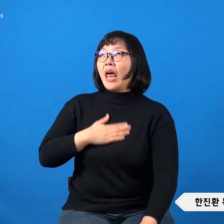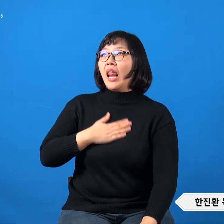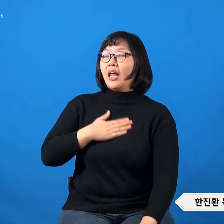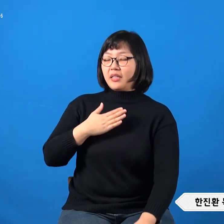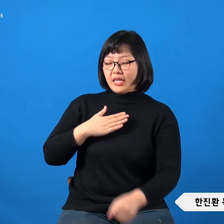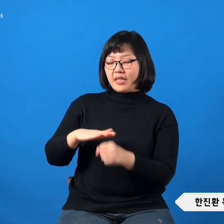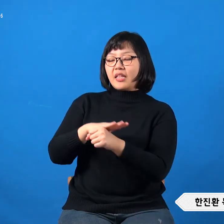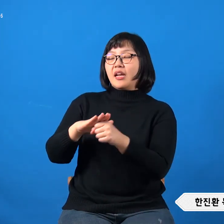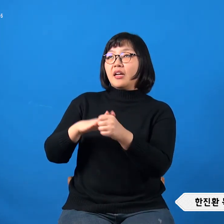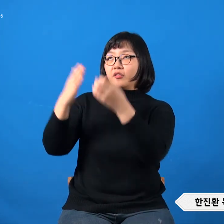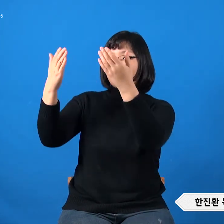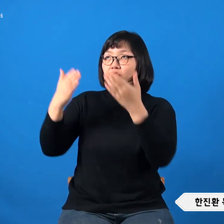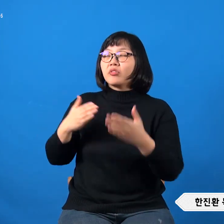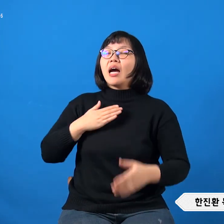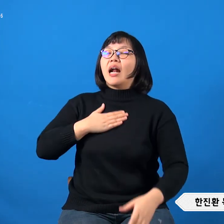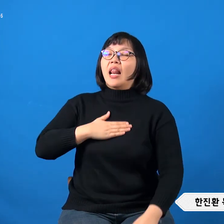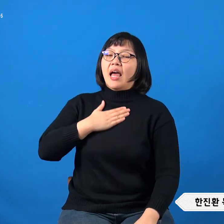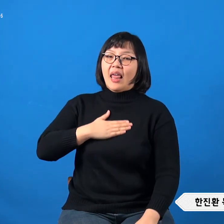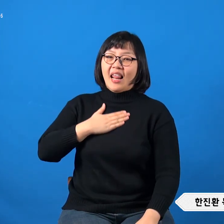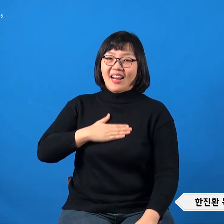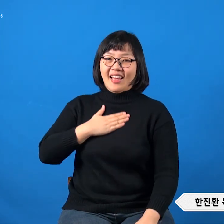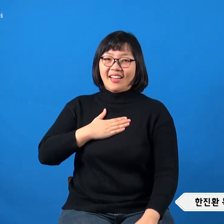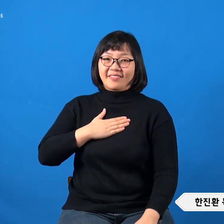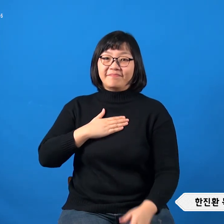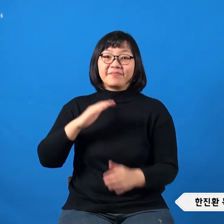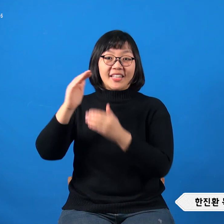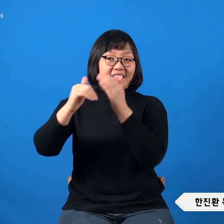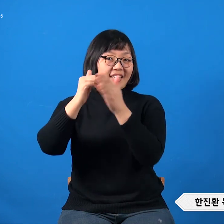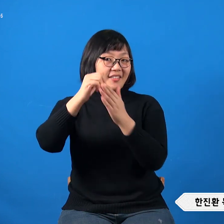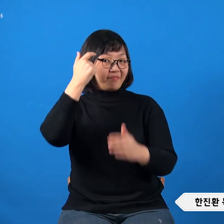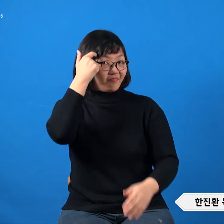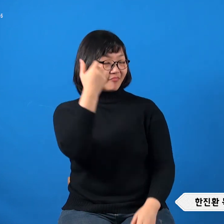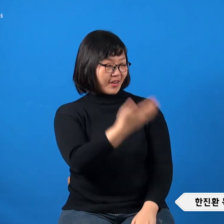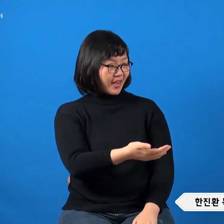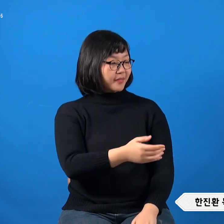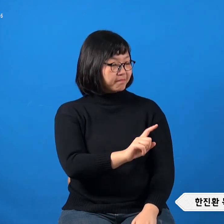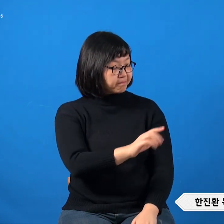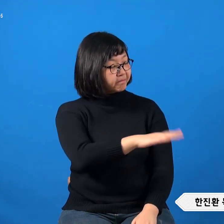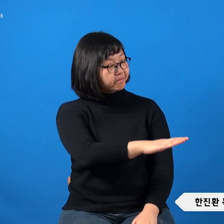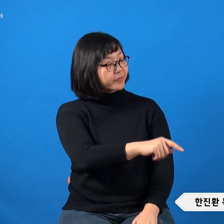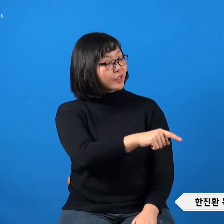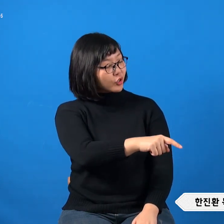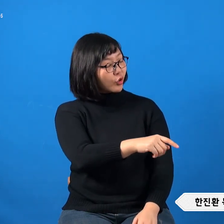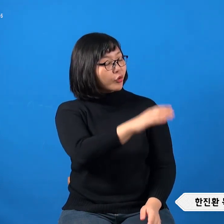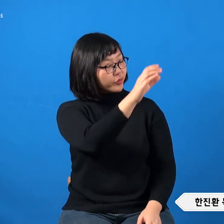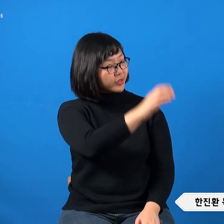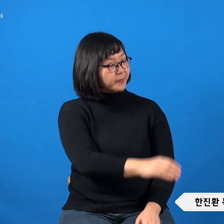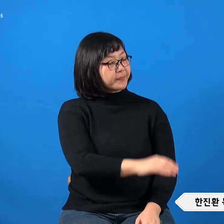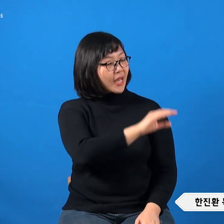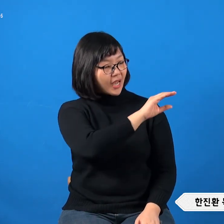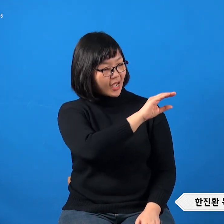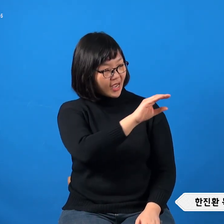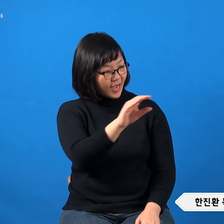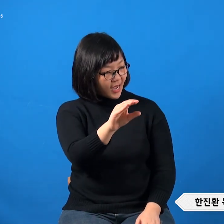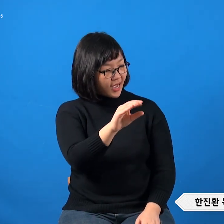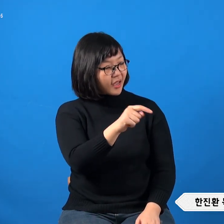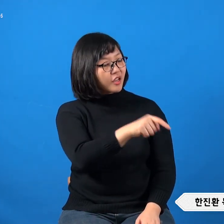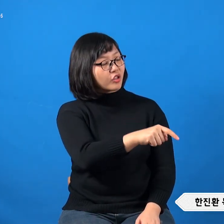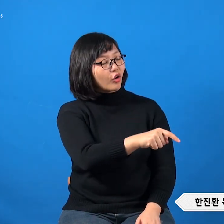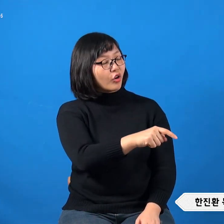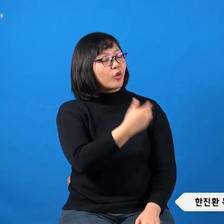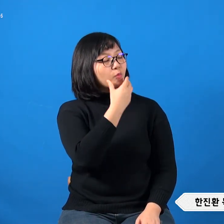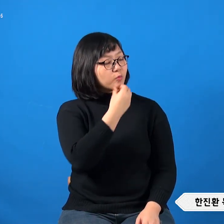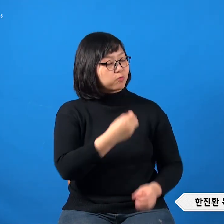저를 사랑하시지요? 또다시 음성이 들려옵니다. 그러면 너의 십자가는